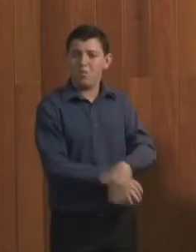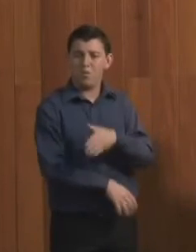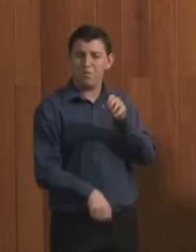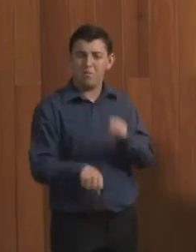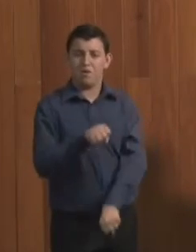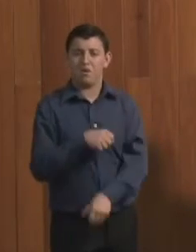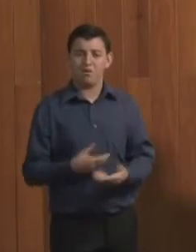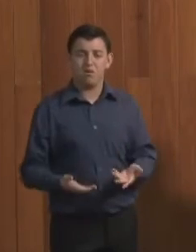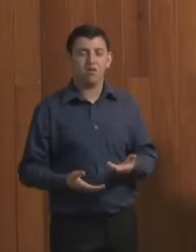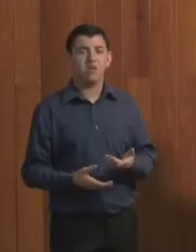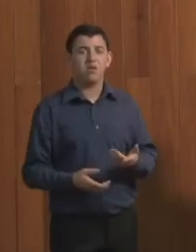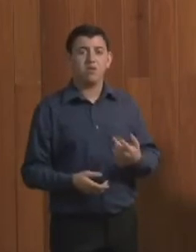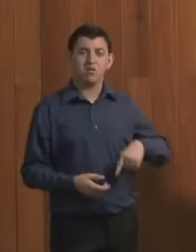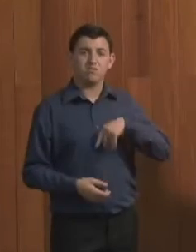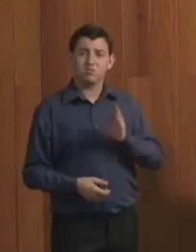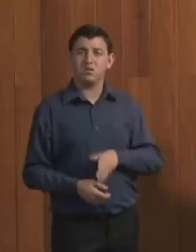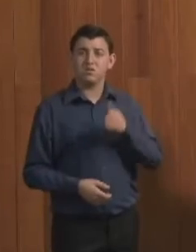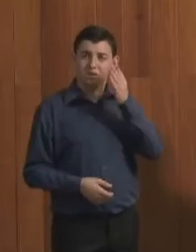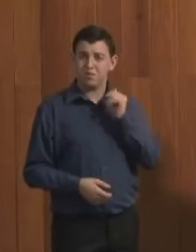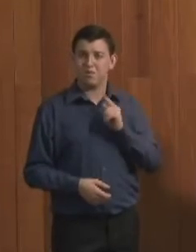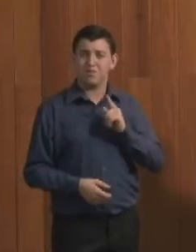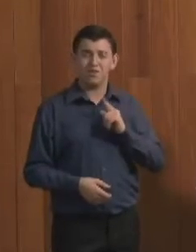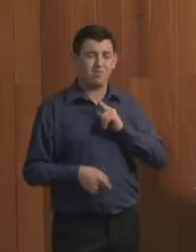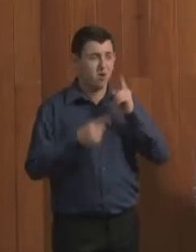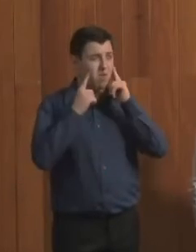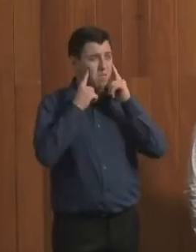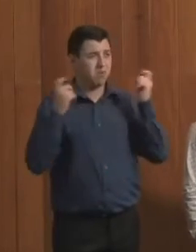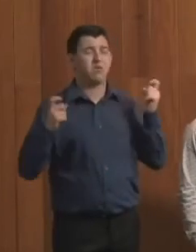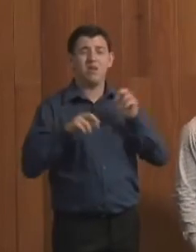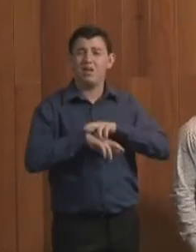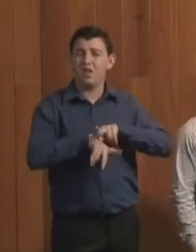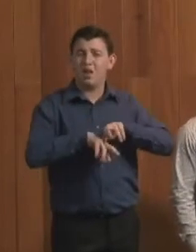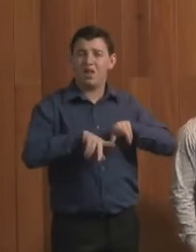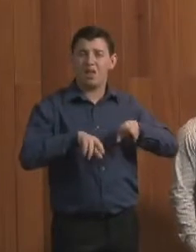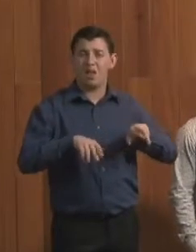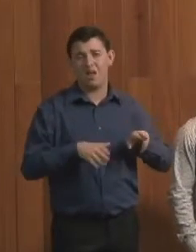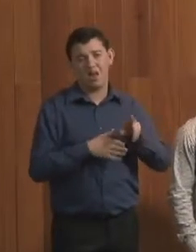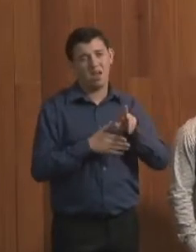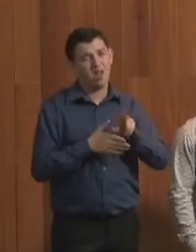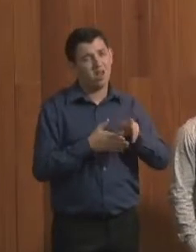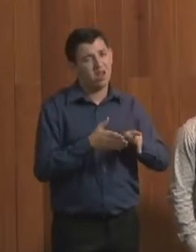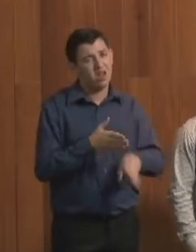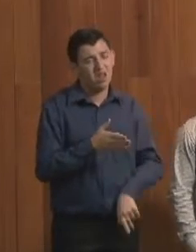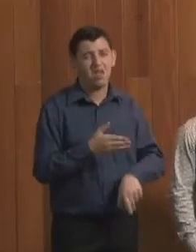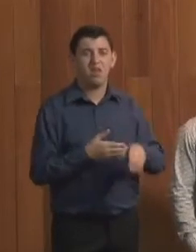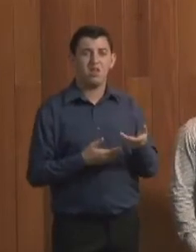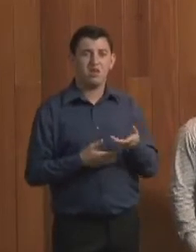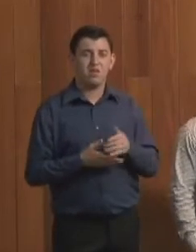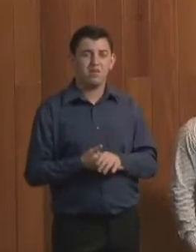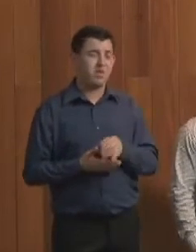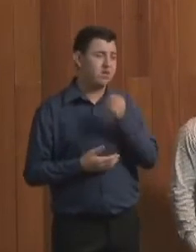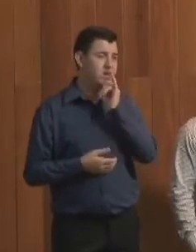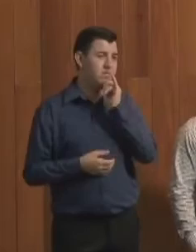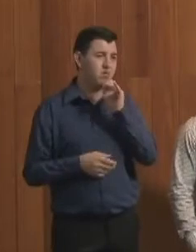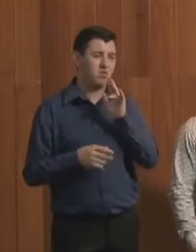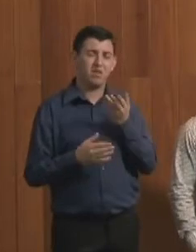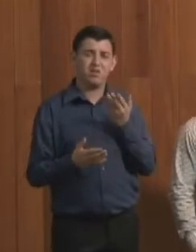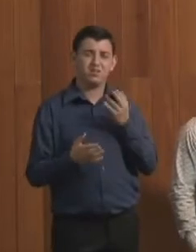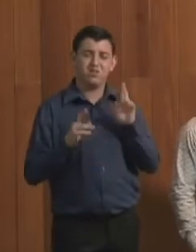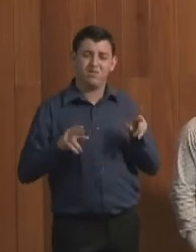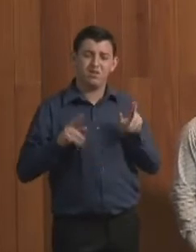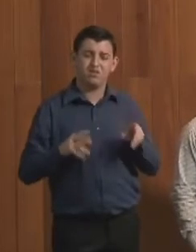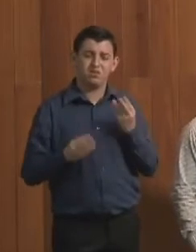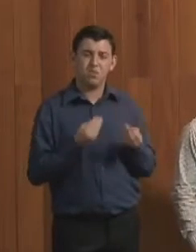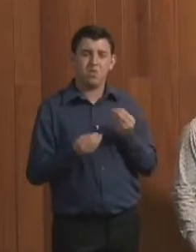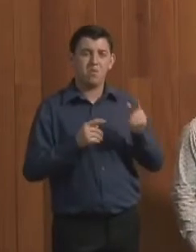gente sabe que esses crimes não são, como os meios de comunicação falam, que